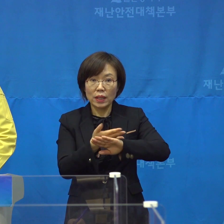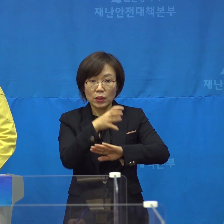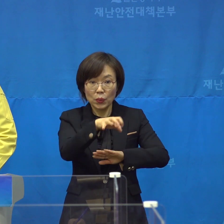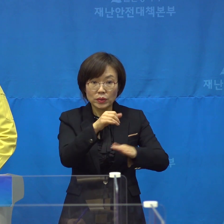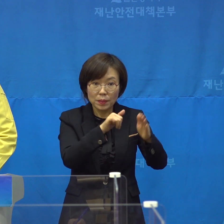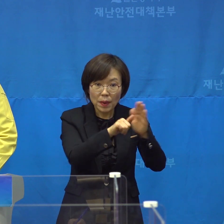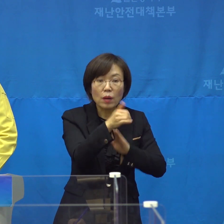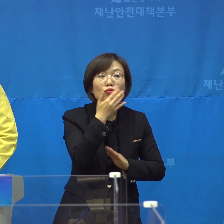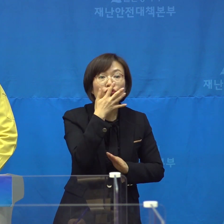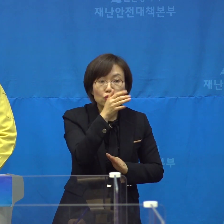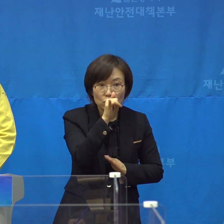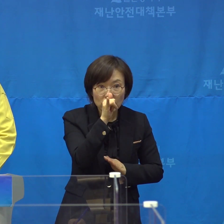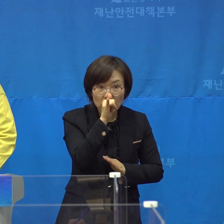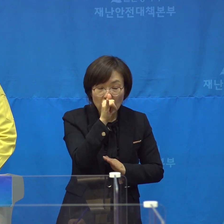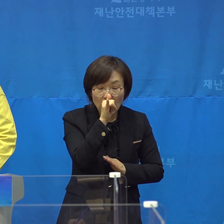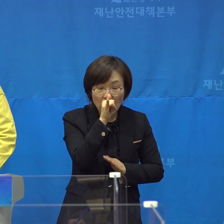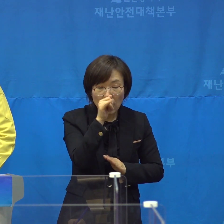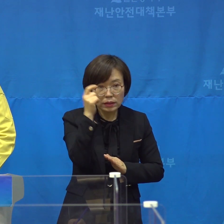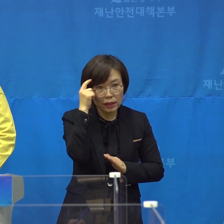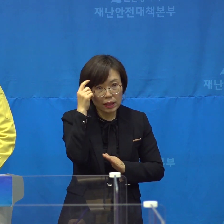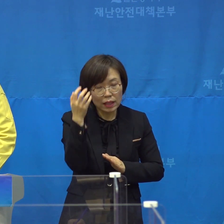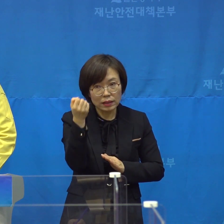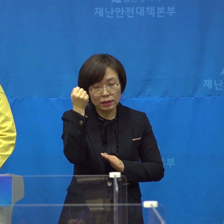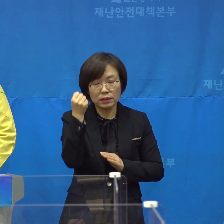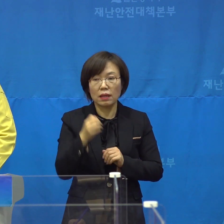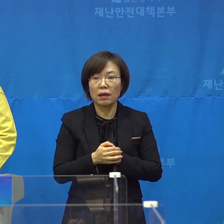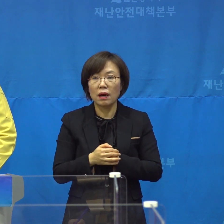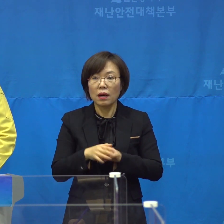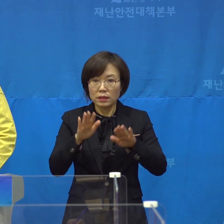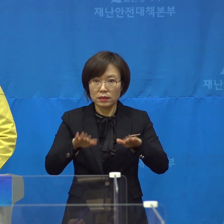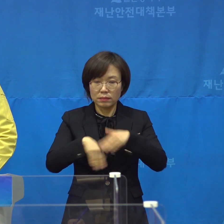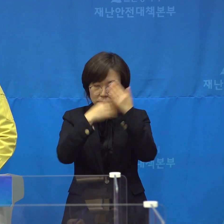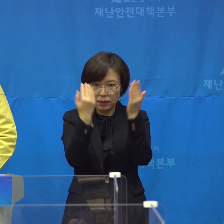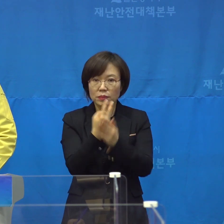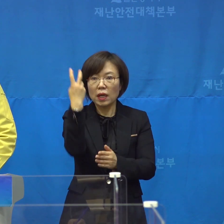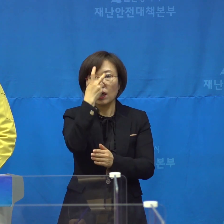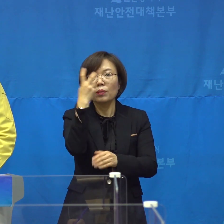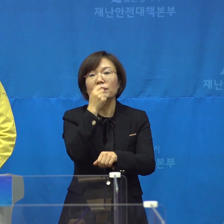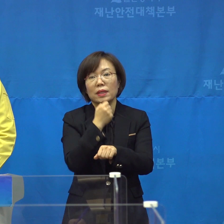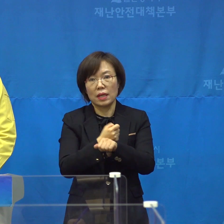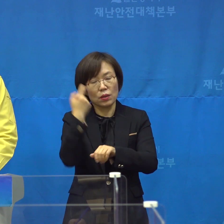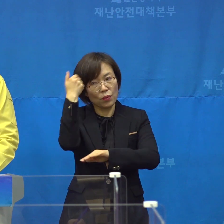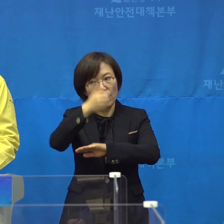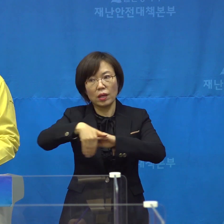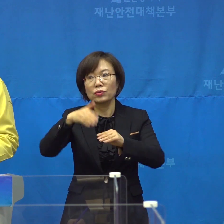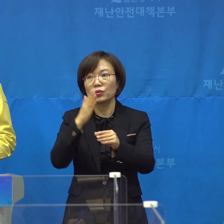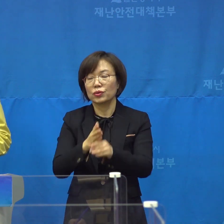더 나올 수가 있다고 하면은 그 반영을 해서 검사 조치를 하도록 하겠습니다.